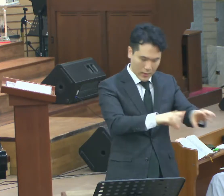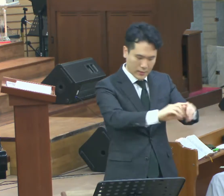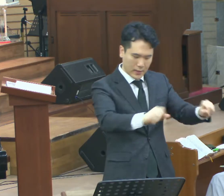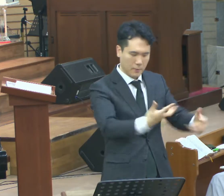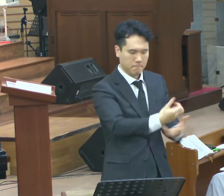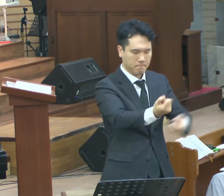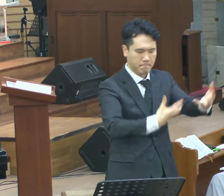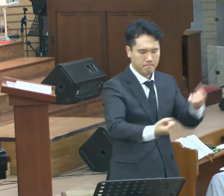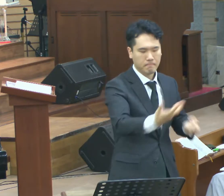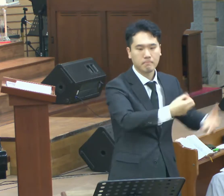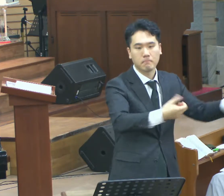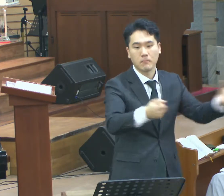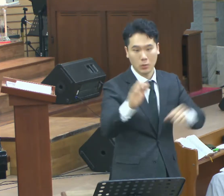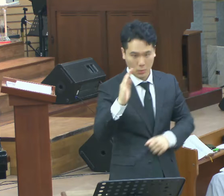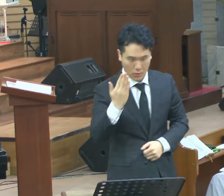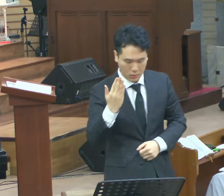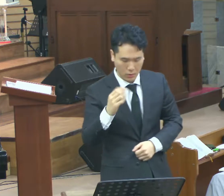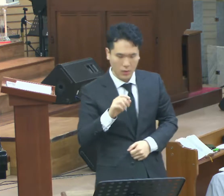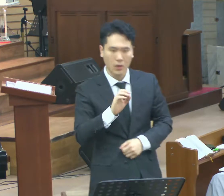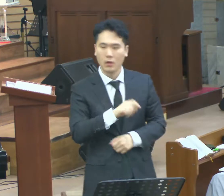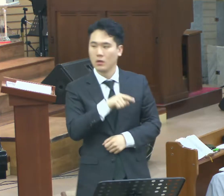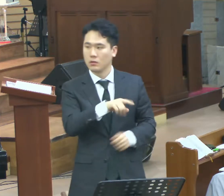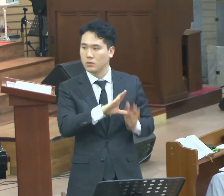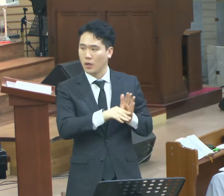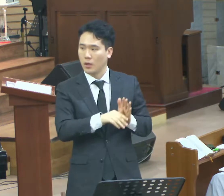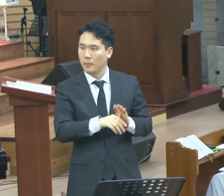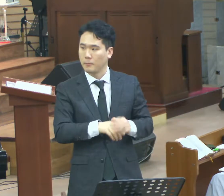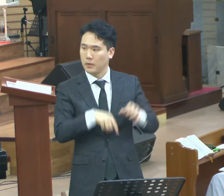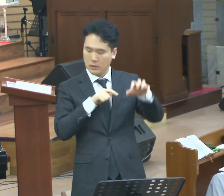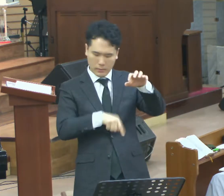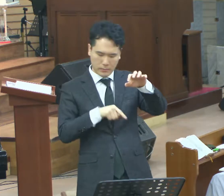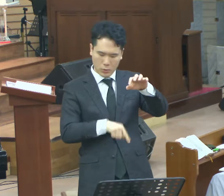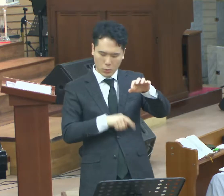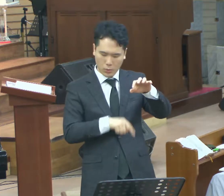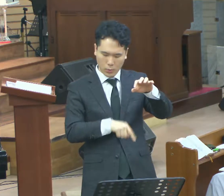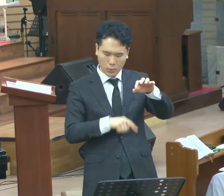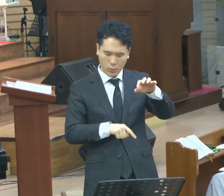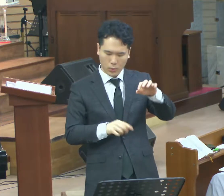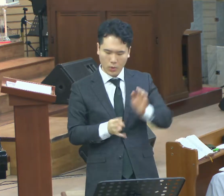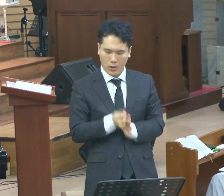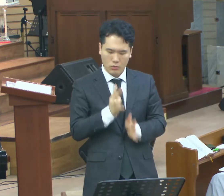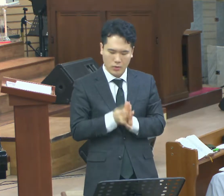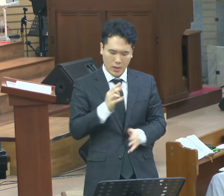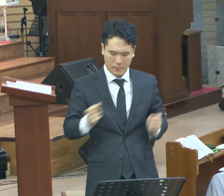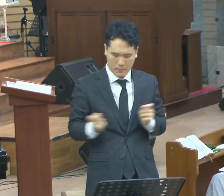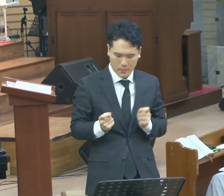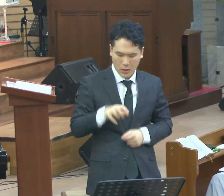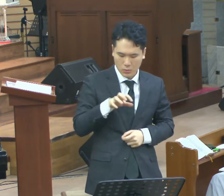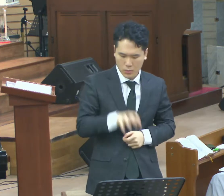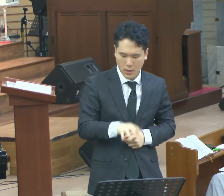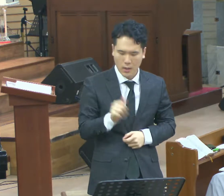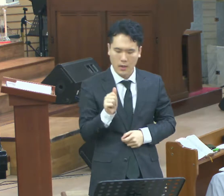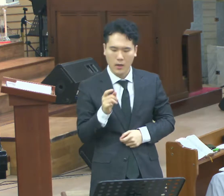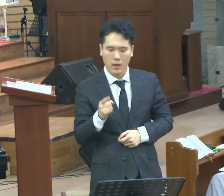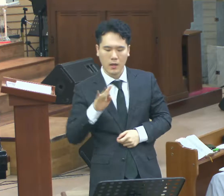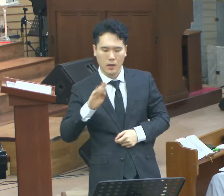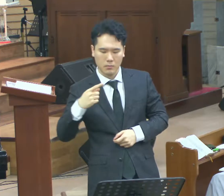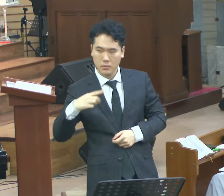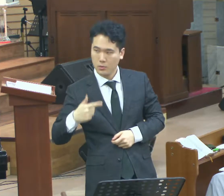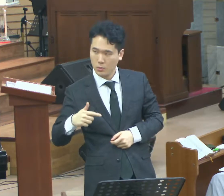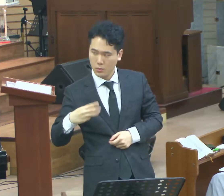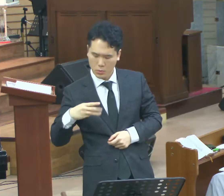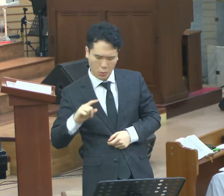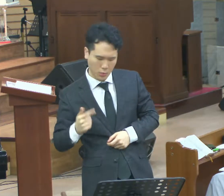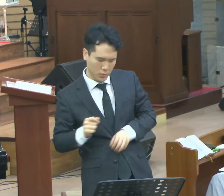뽑았다고 합시다. 그러면 이쪽은 보다 남쪽 예루살렘 밑쪽에 근처에 있기 때문에 헤브론은 저 밑에가 있는